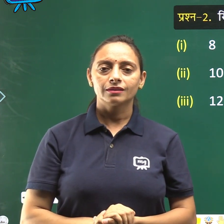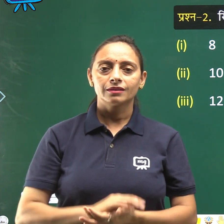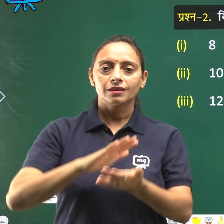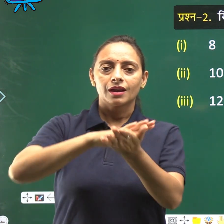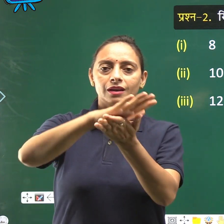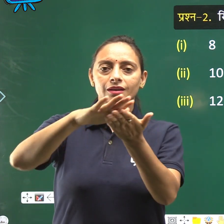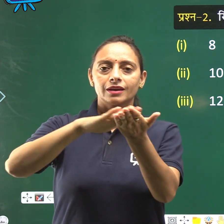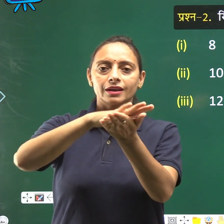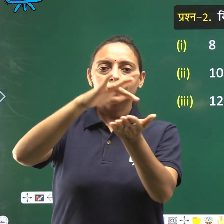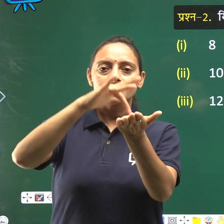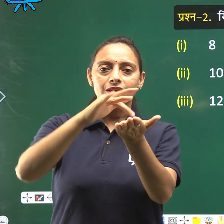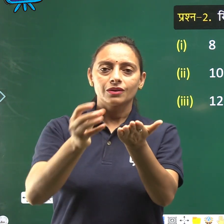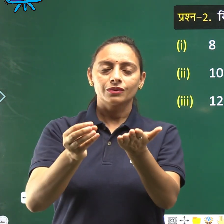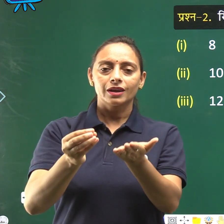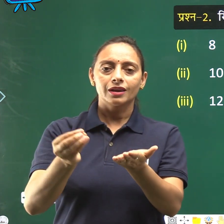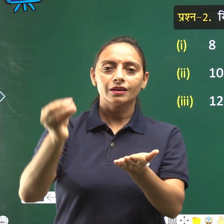रिक्त स्थानों की